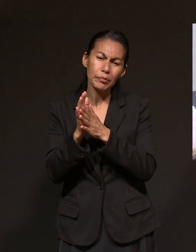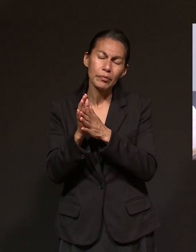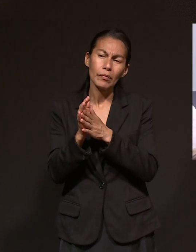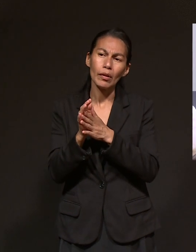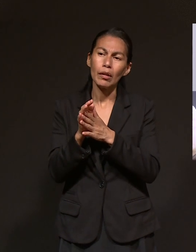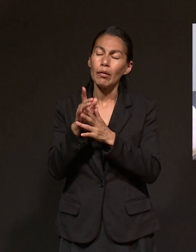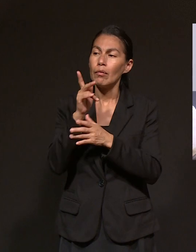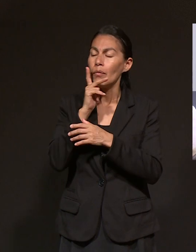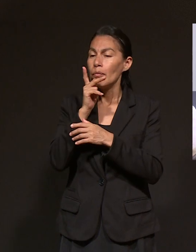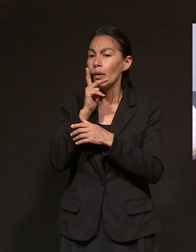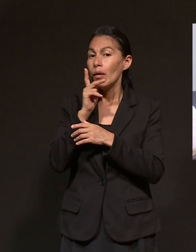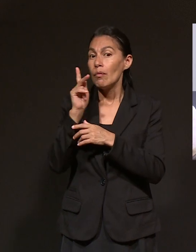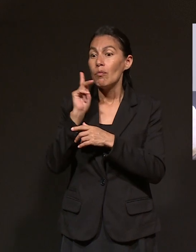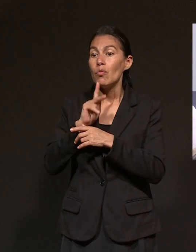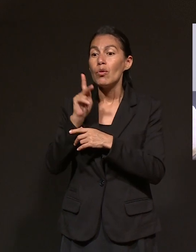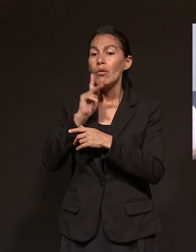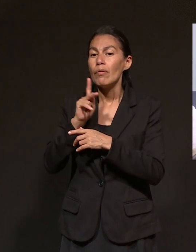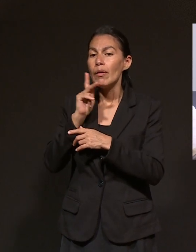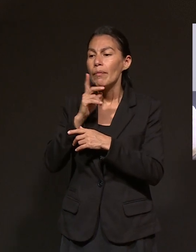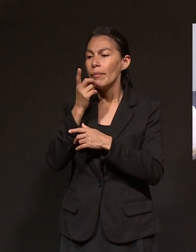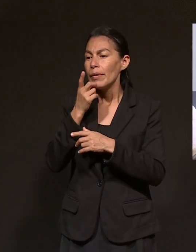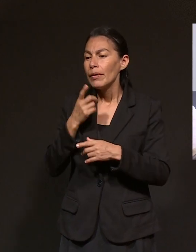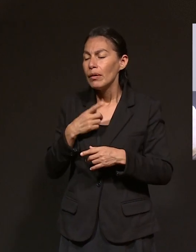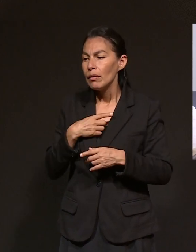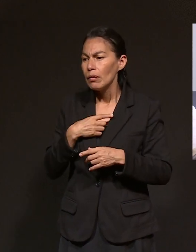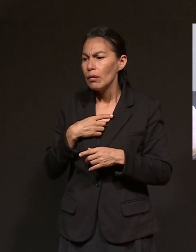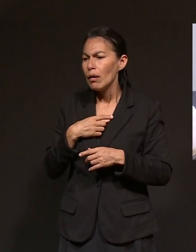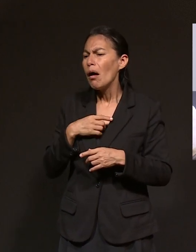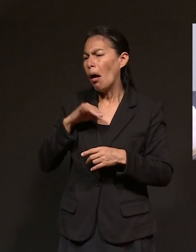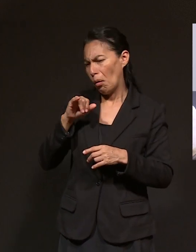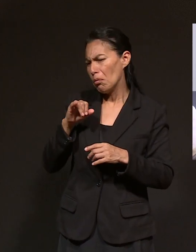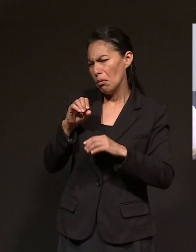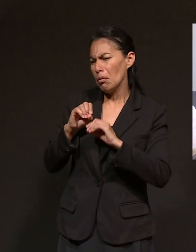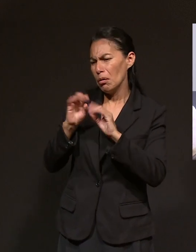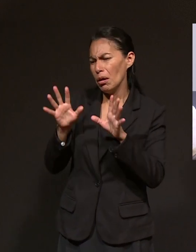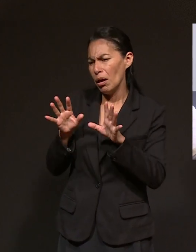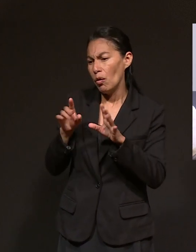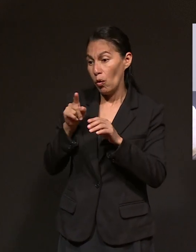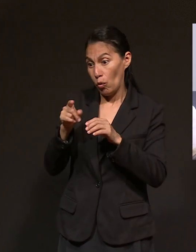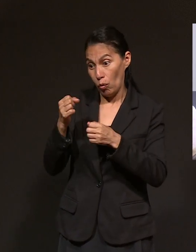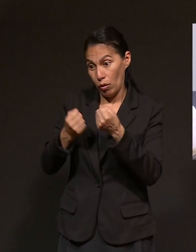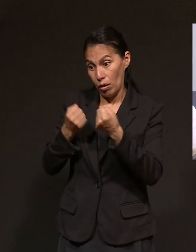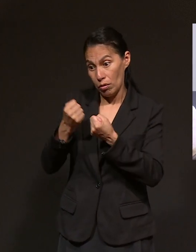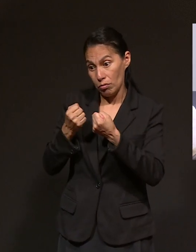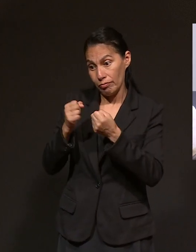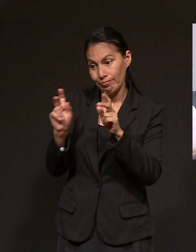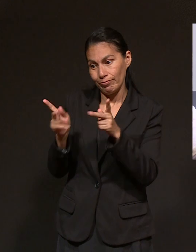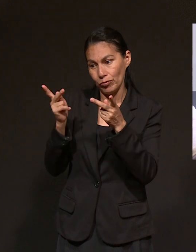te vamos a apoyar. Vende tu carro. Paga tu primer semestre.